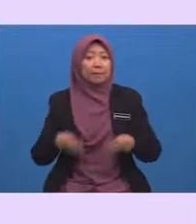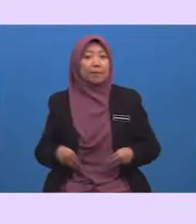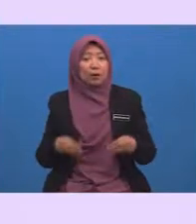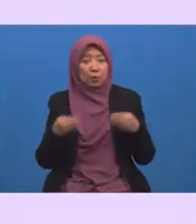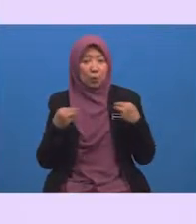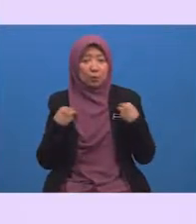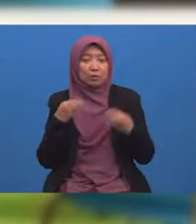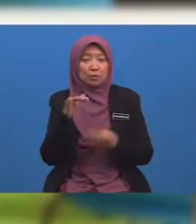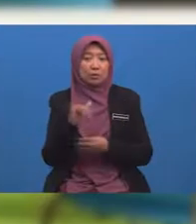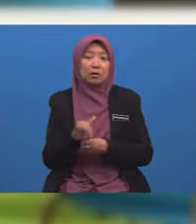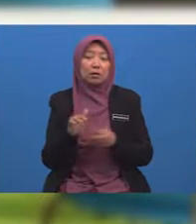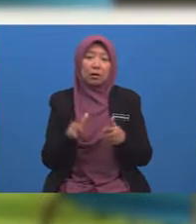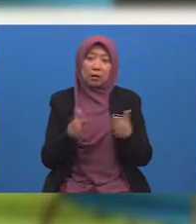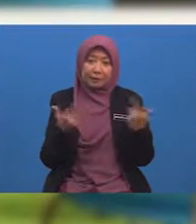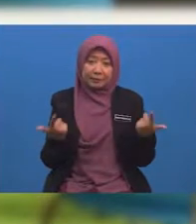yang lain?